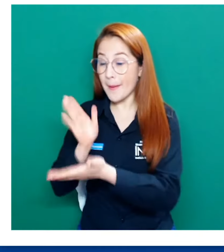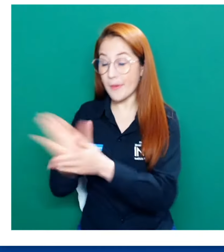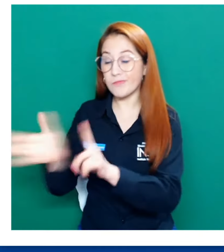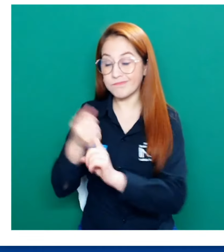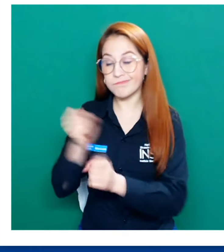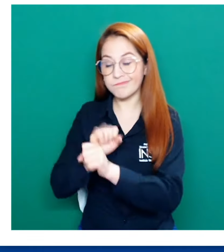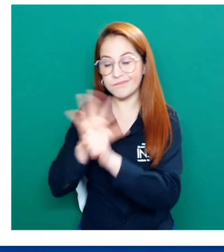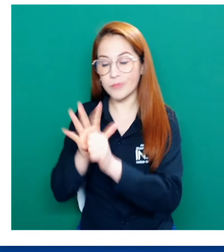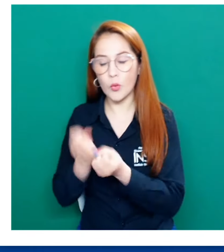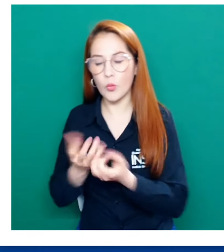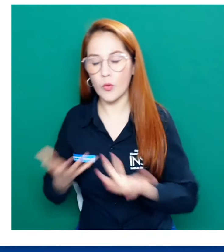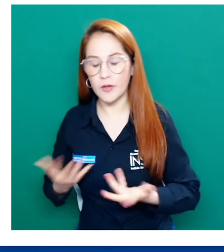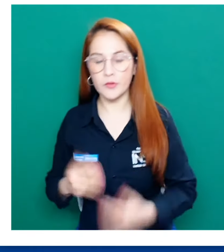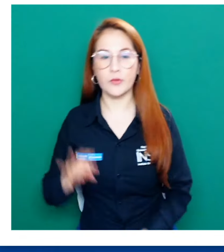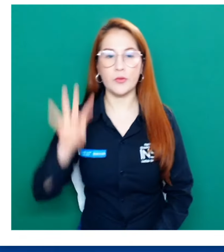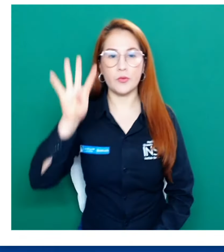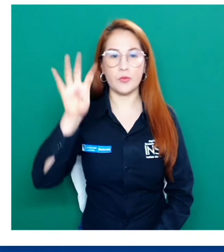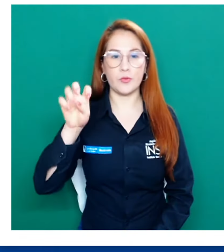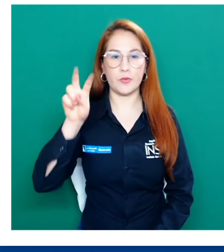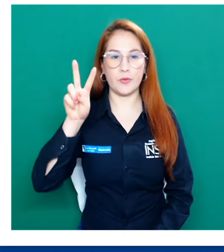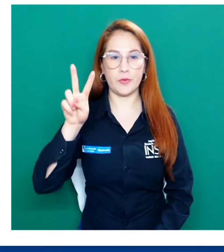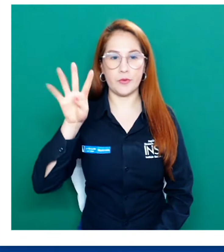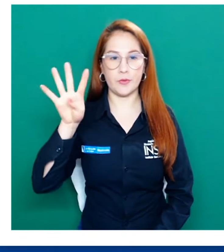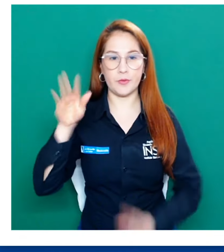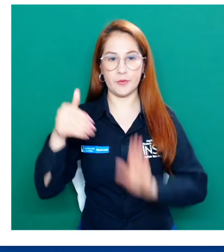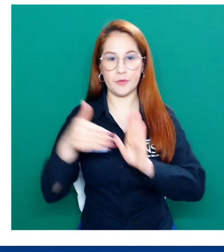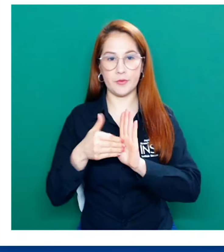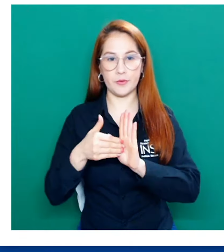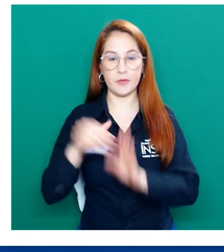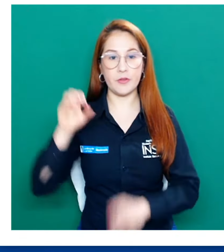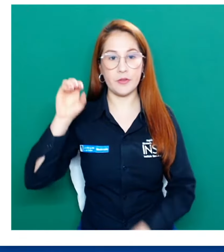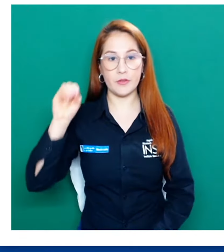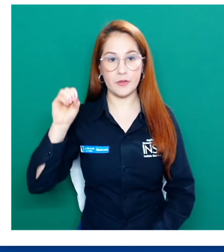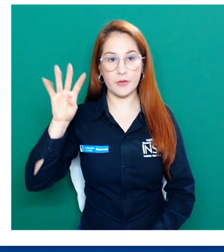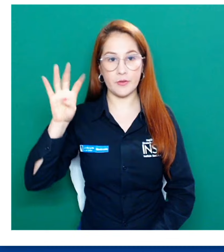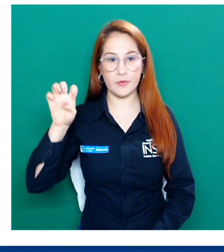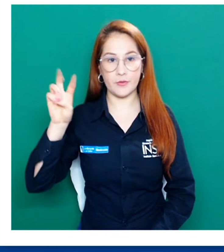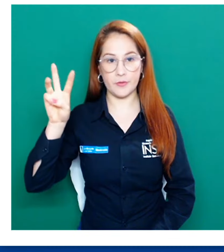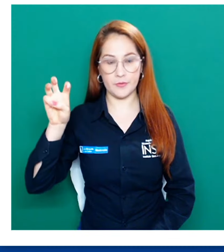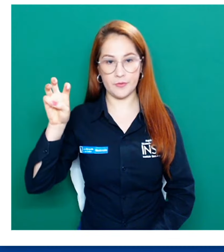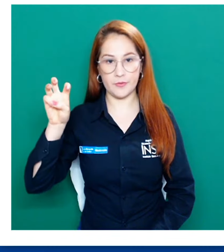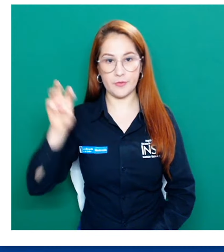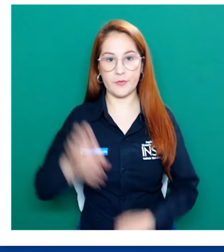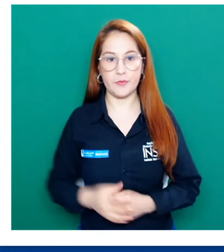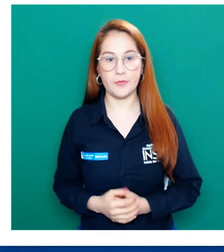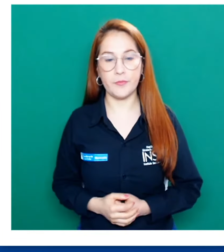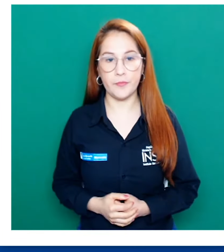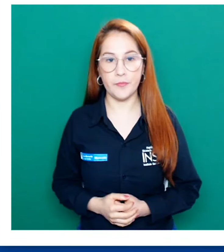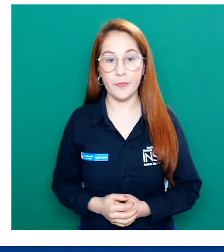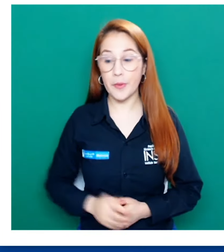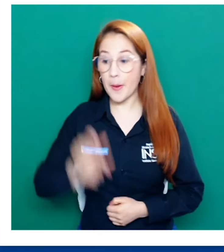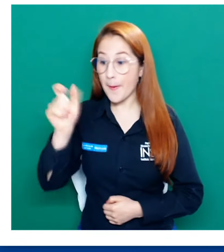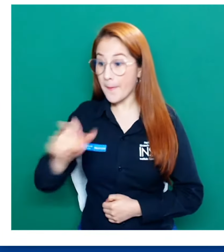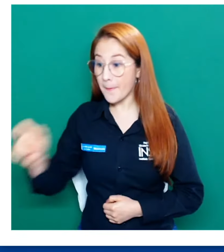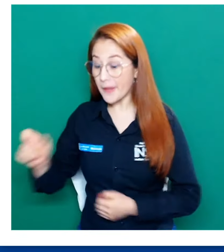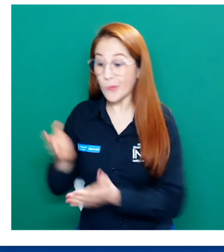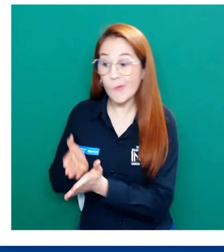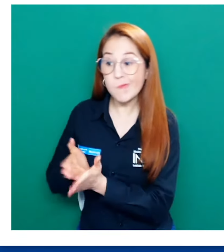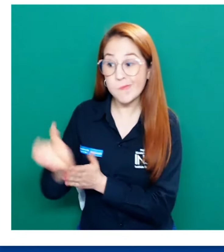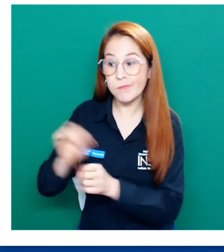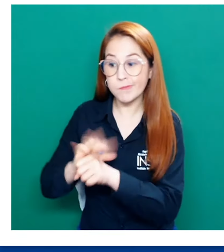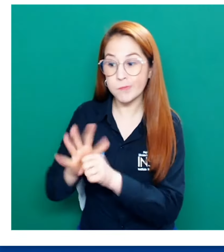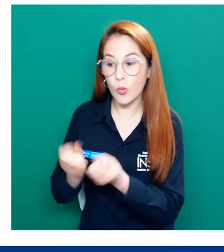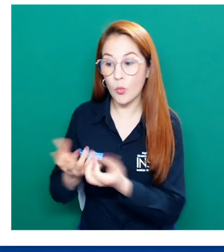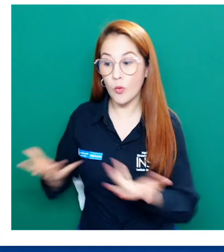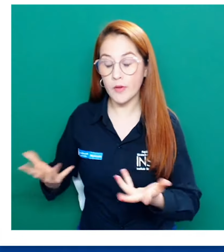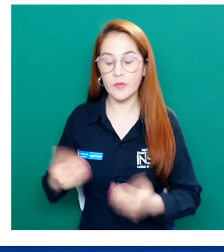confirmados, 924.098. Número de casos activos,